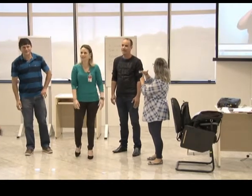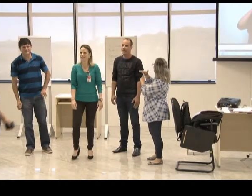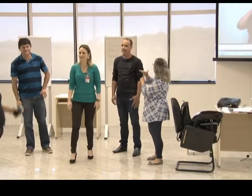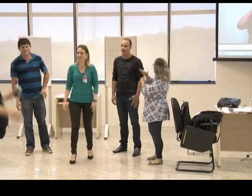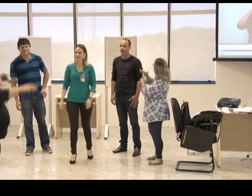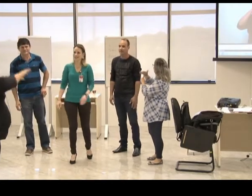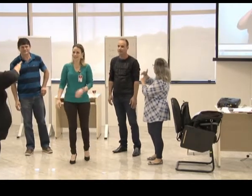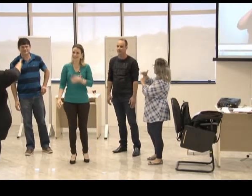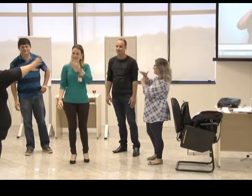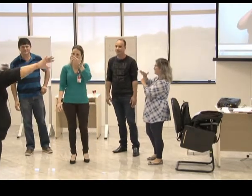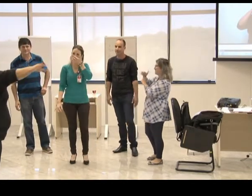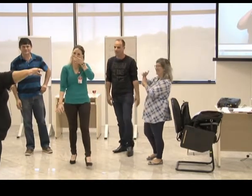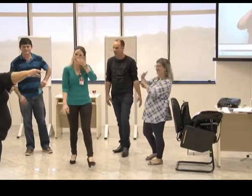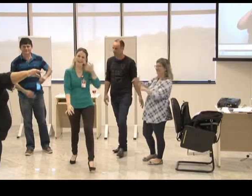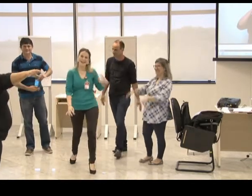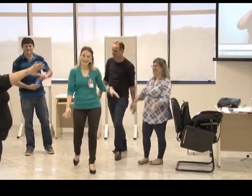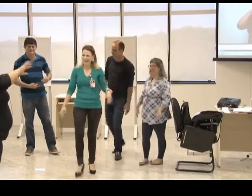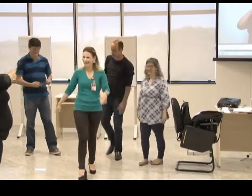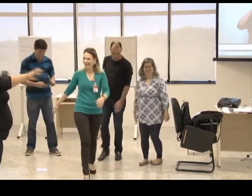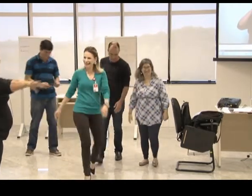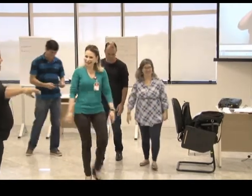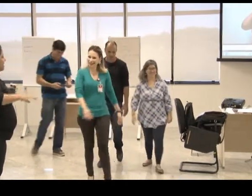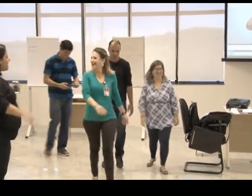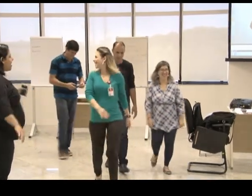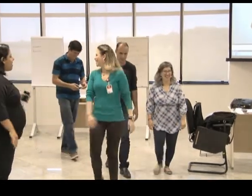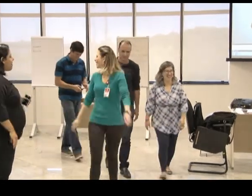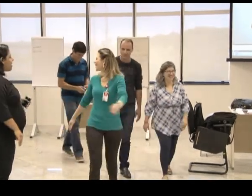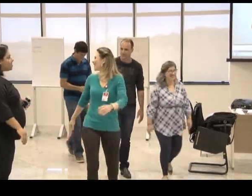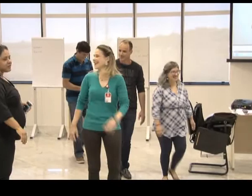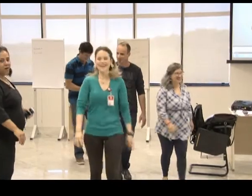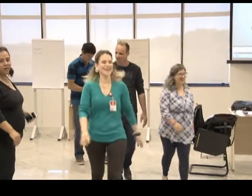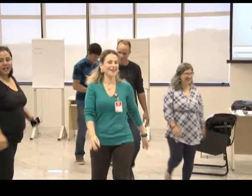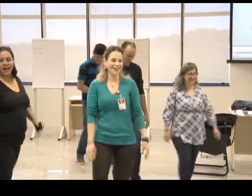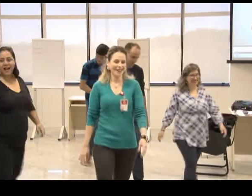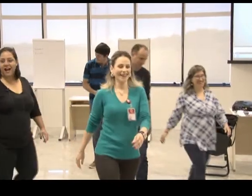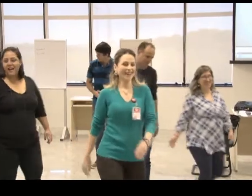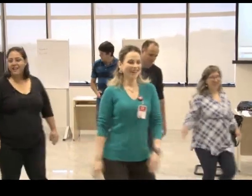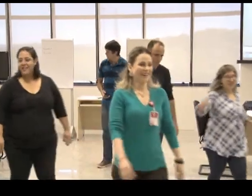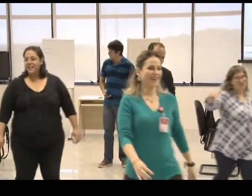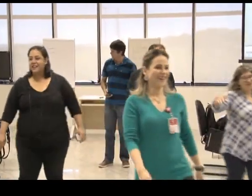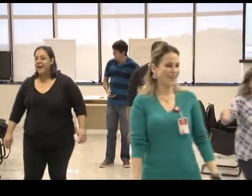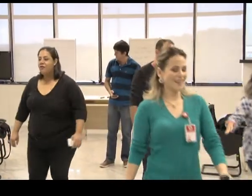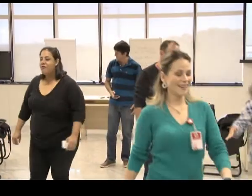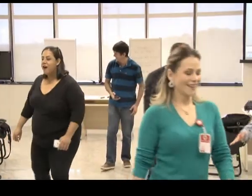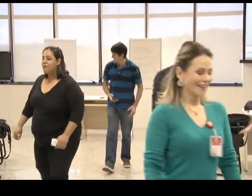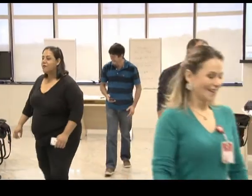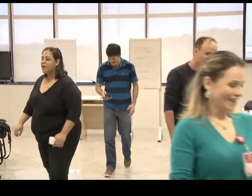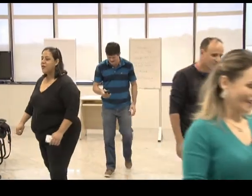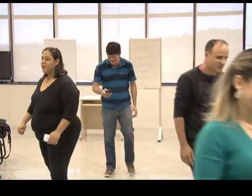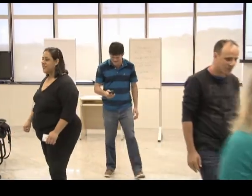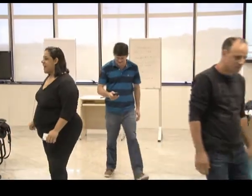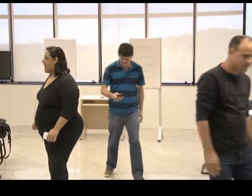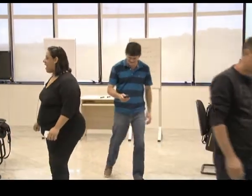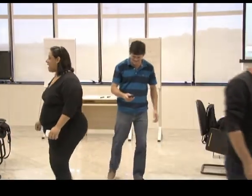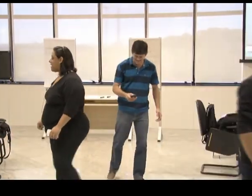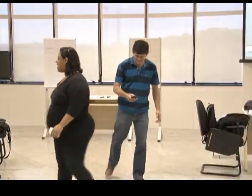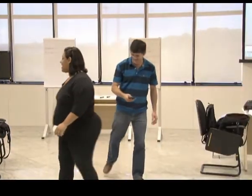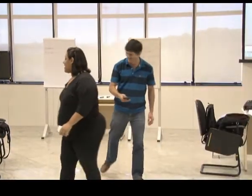Não sei, vamos sentar. Não vamos contar. Não vamos contar.